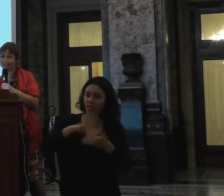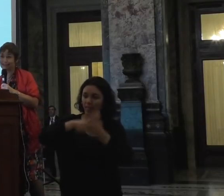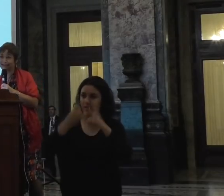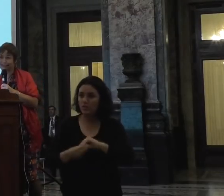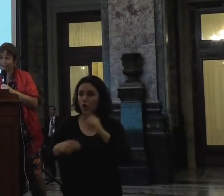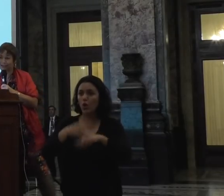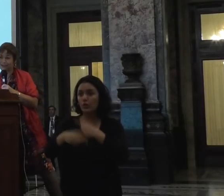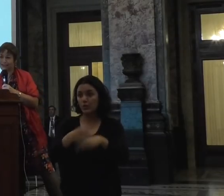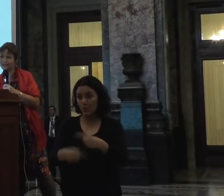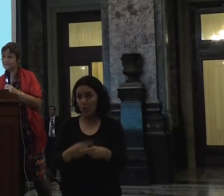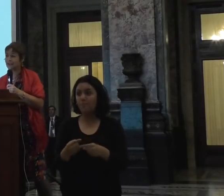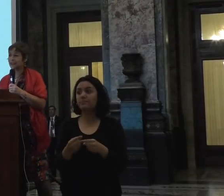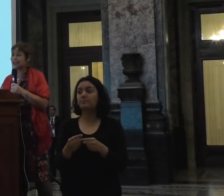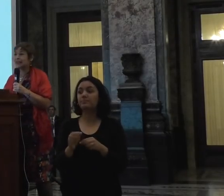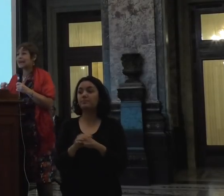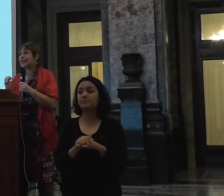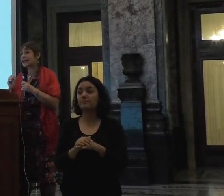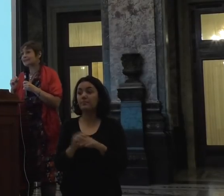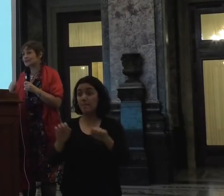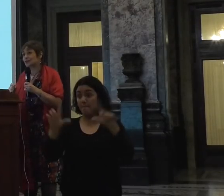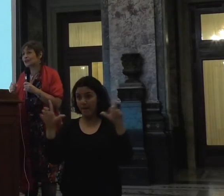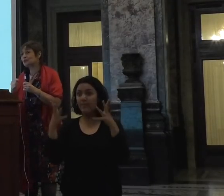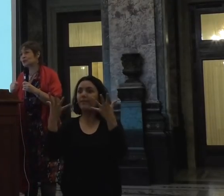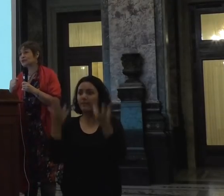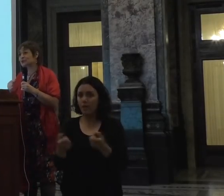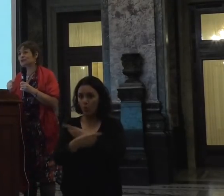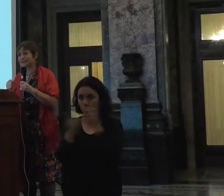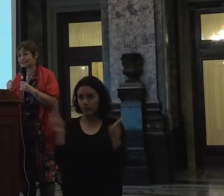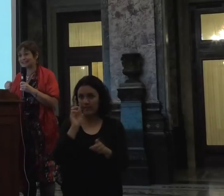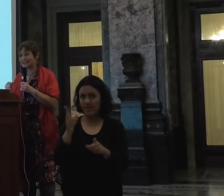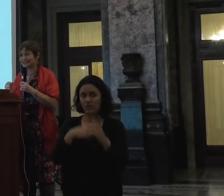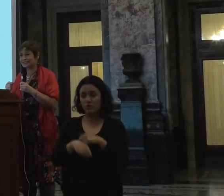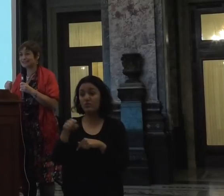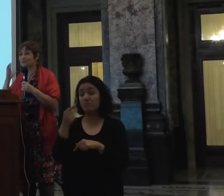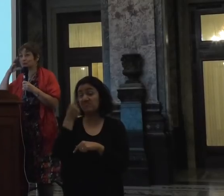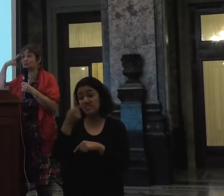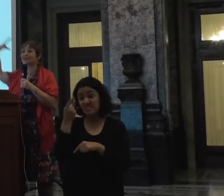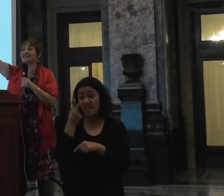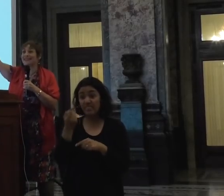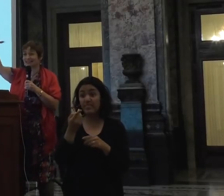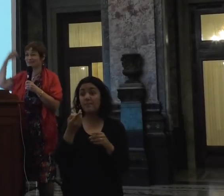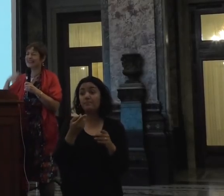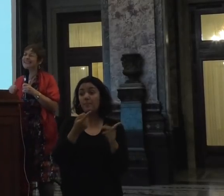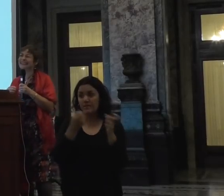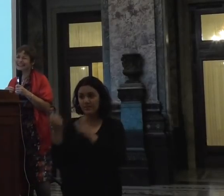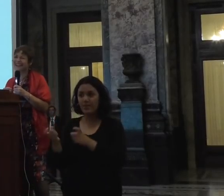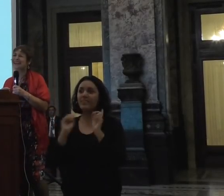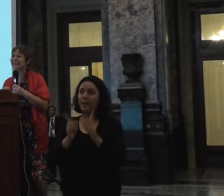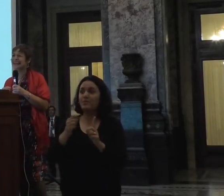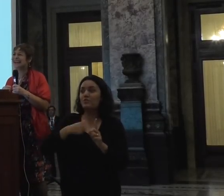la imagen siguiente que les quiero enseñar. La atención es un proceso muy interesante, si me pueden ver crecer también.